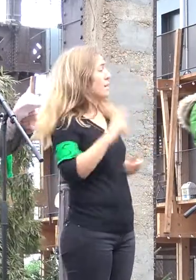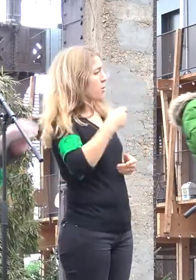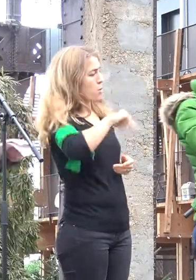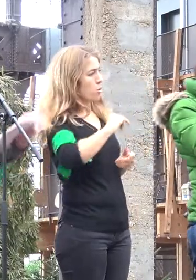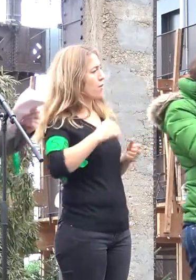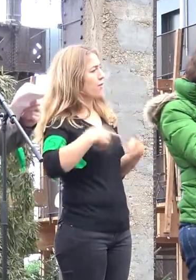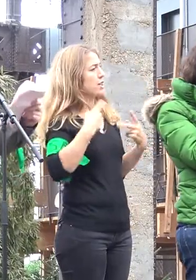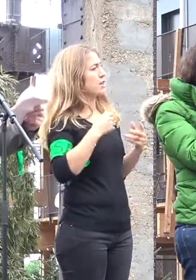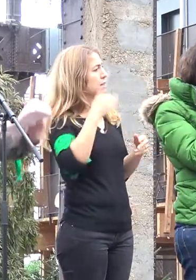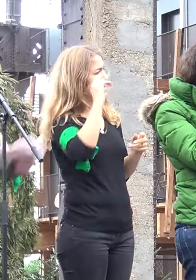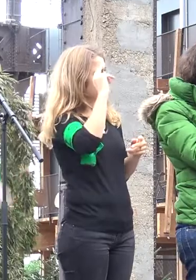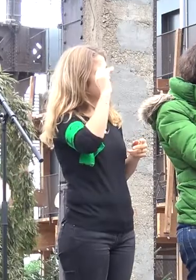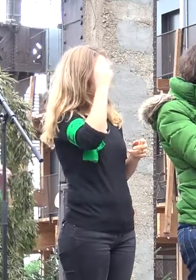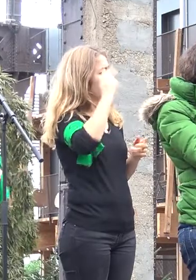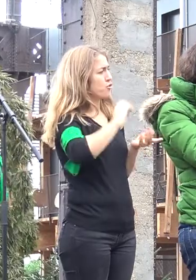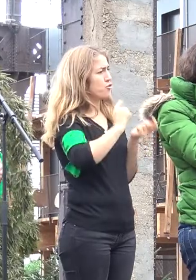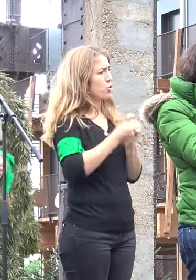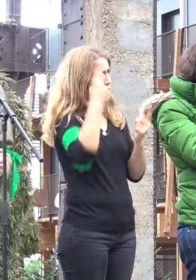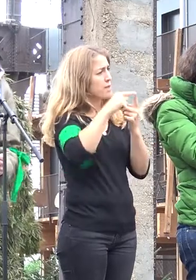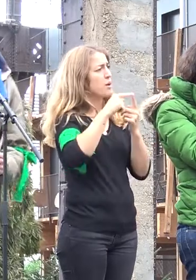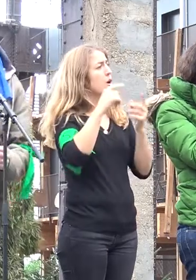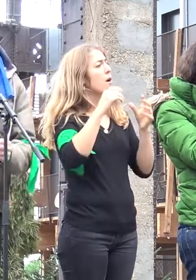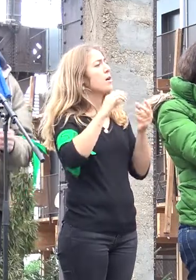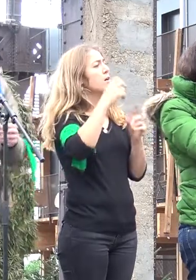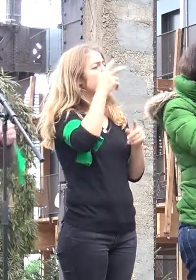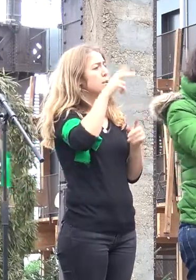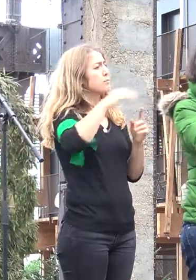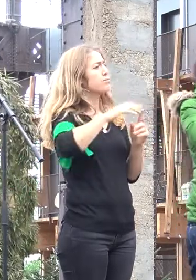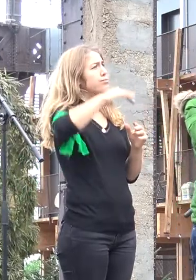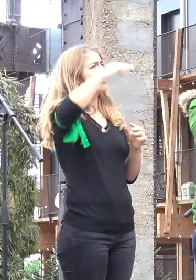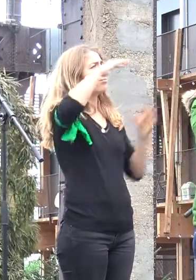autrement pour réduire les émissions de gaz à effet de serre et protéger le vivant.